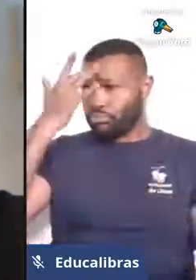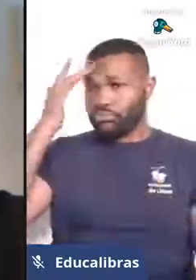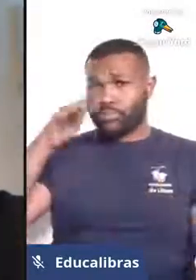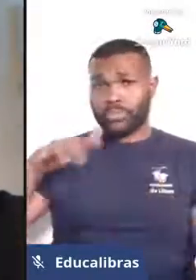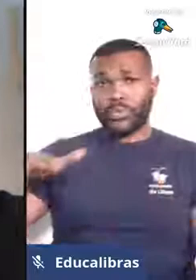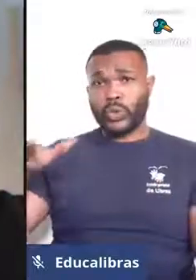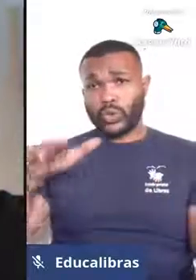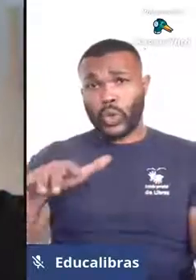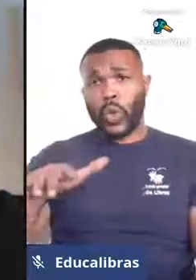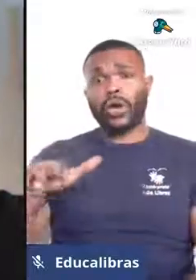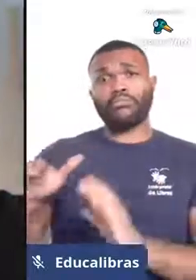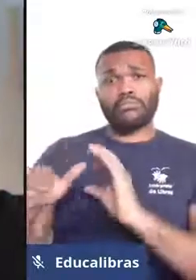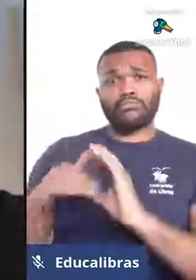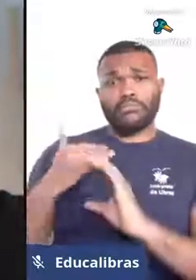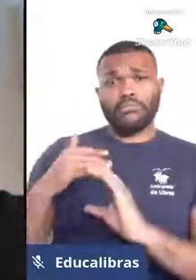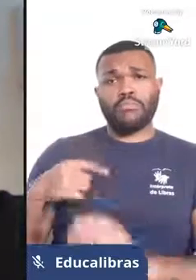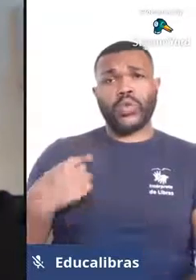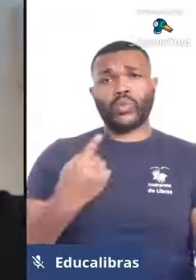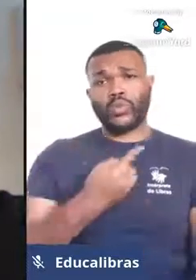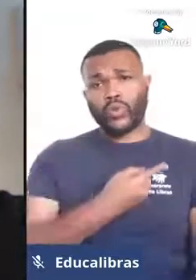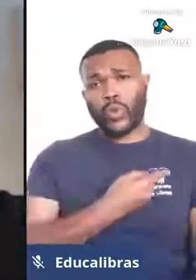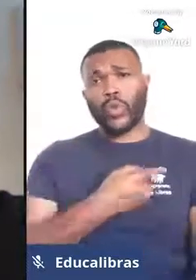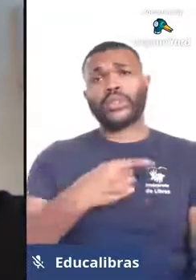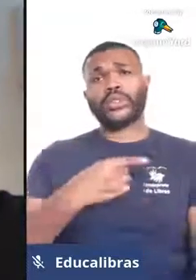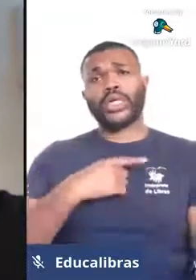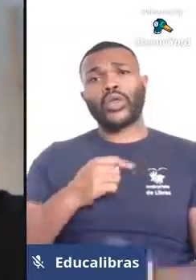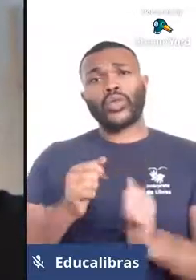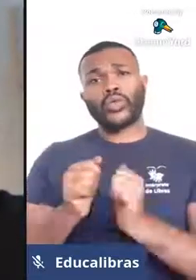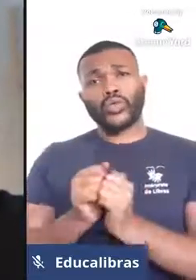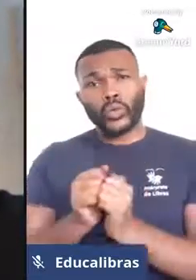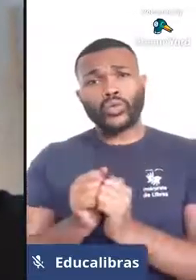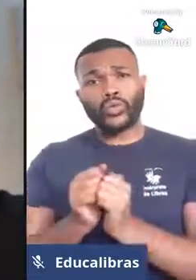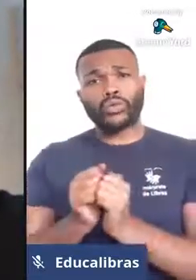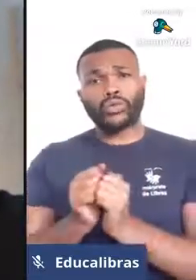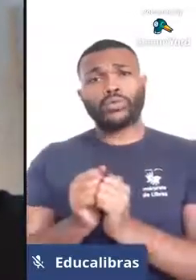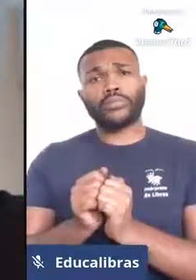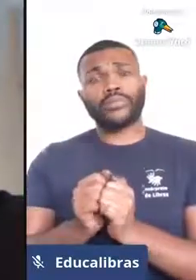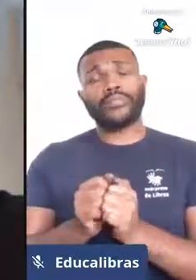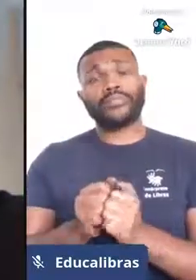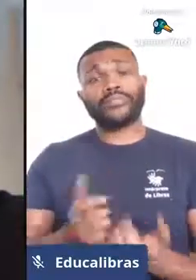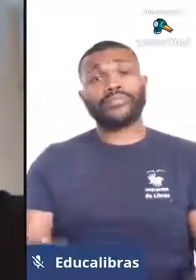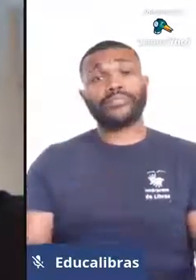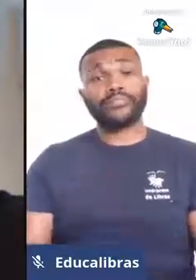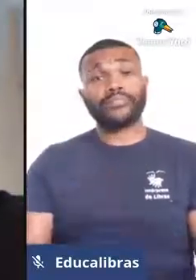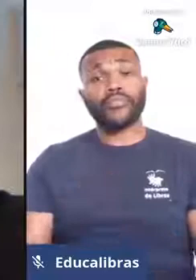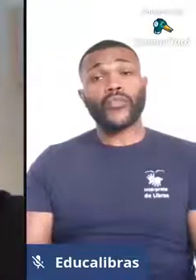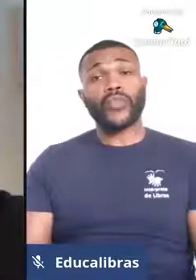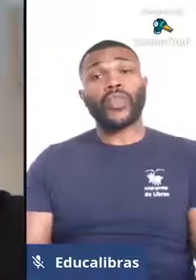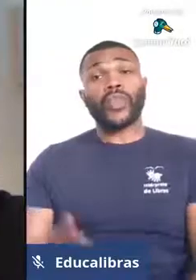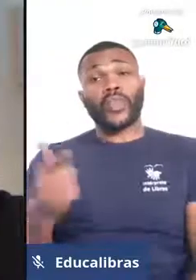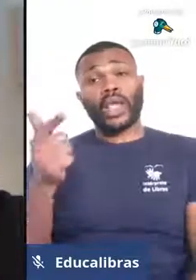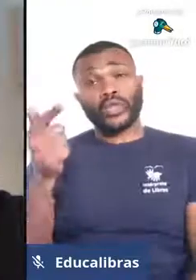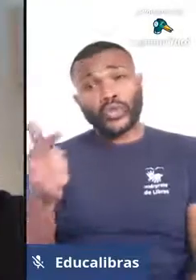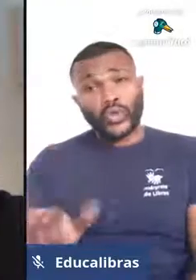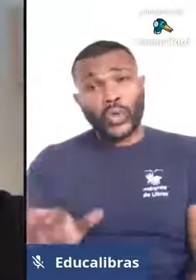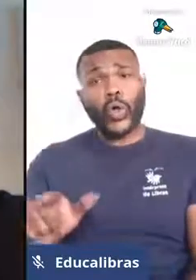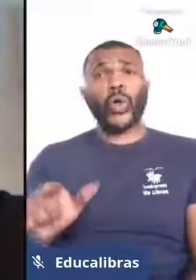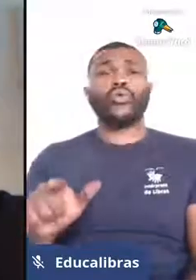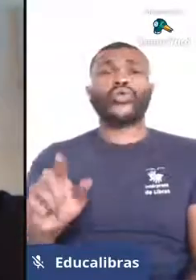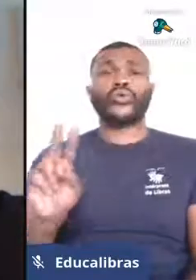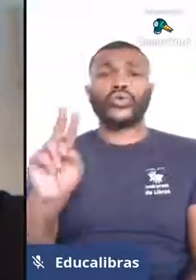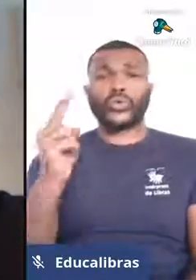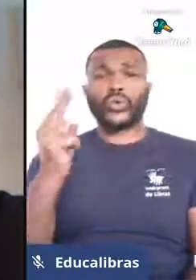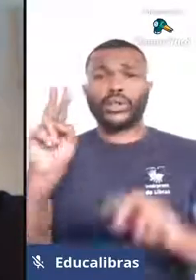mandaram mensagem, que estiveram com a gente nessa hora. E, de novo, ficam aí essas 2